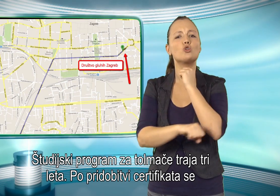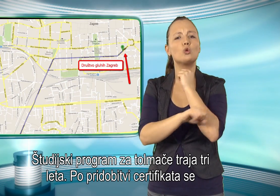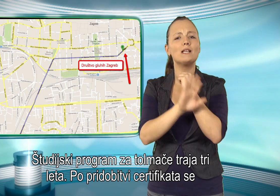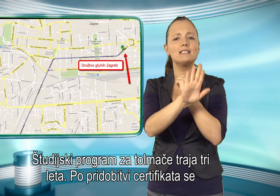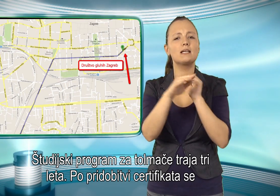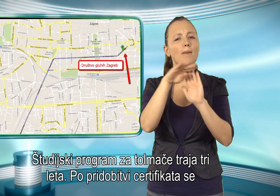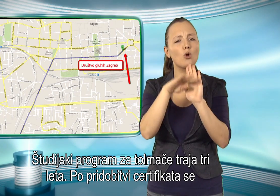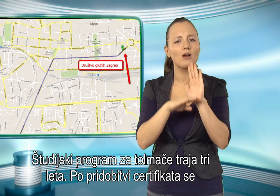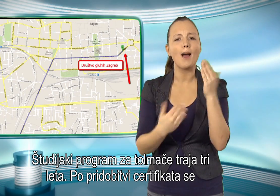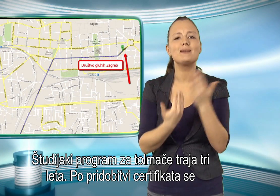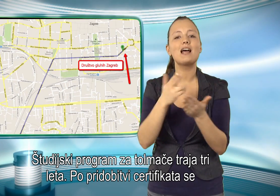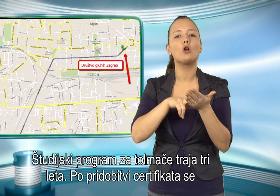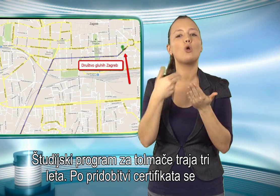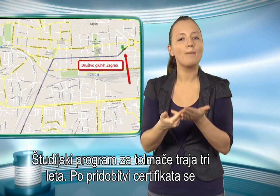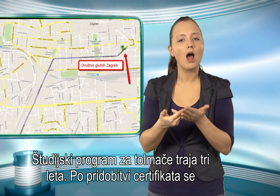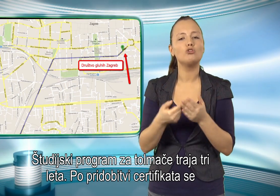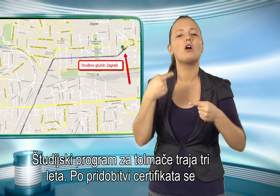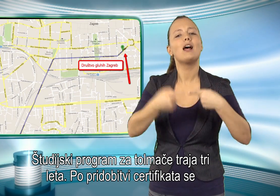Študijski program za tolmače traja 3 leta.